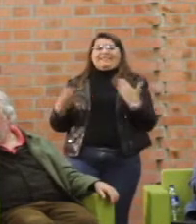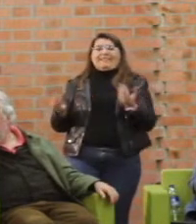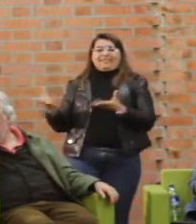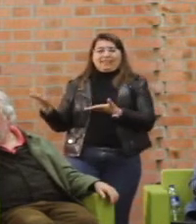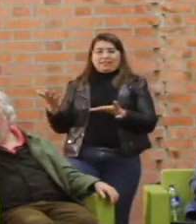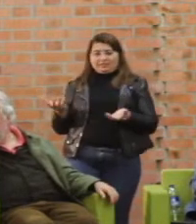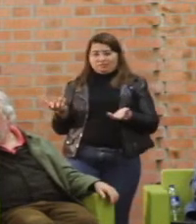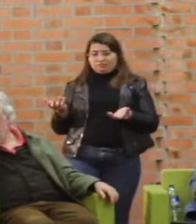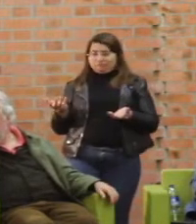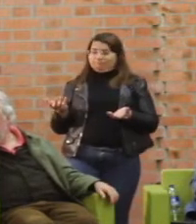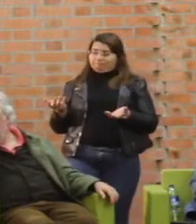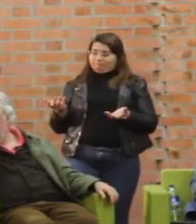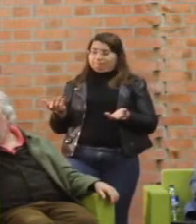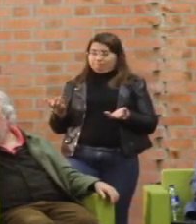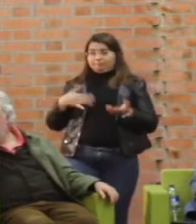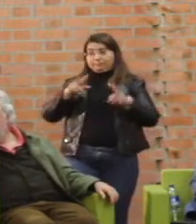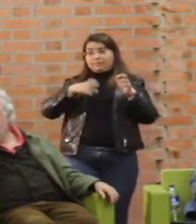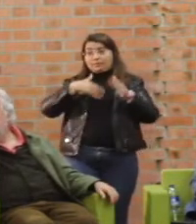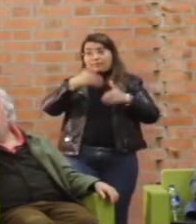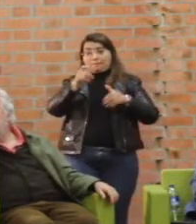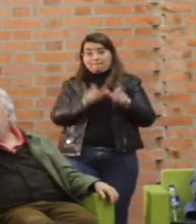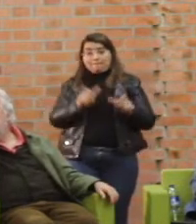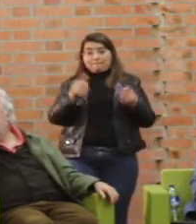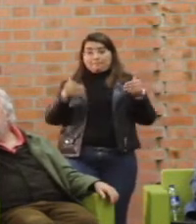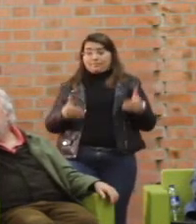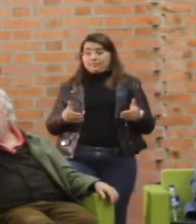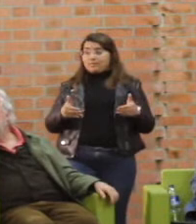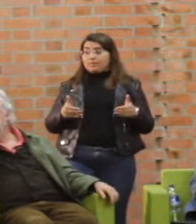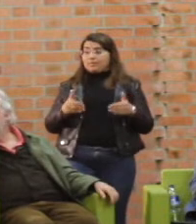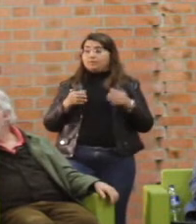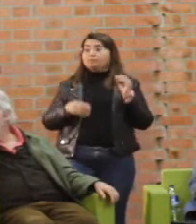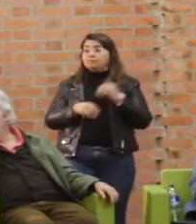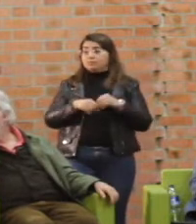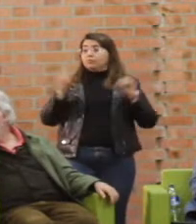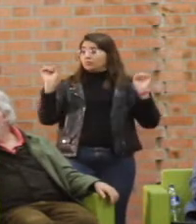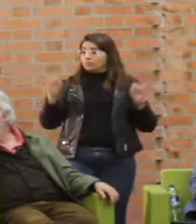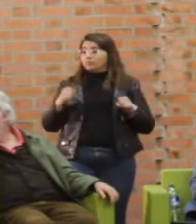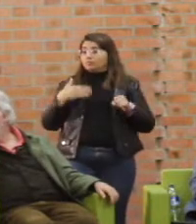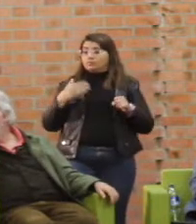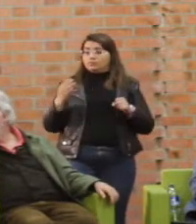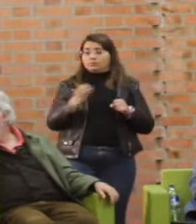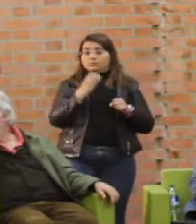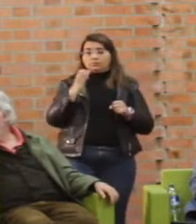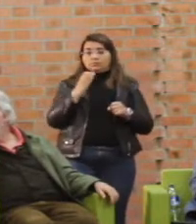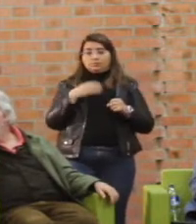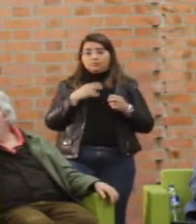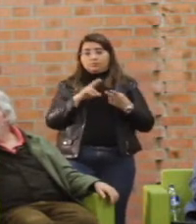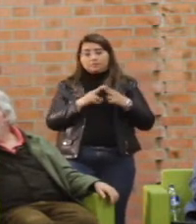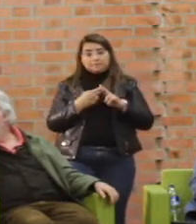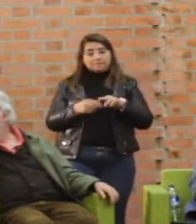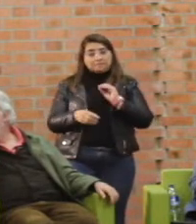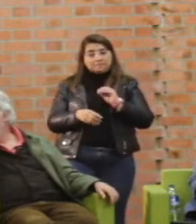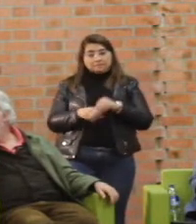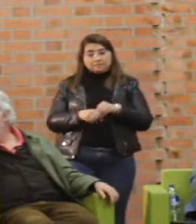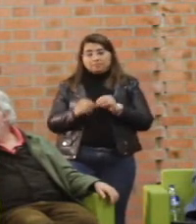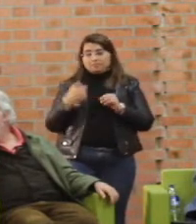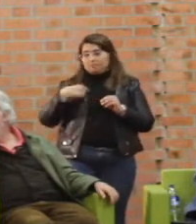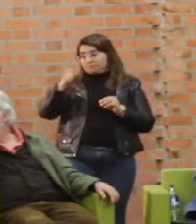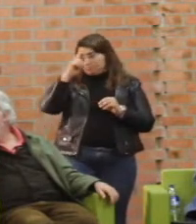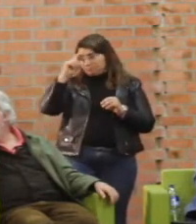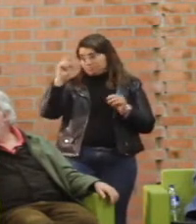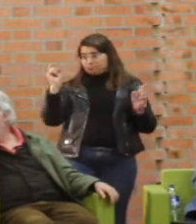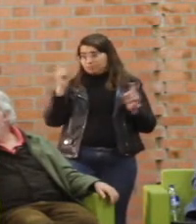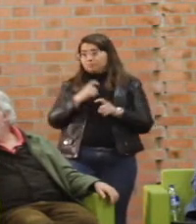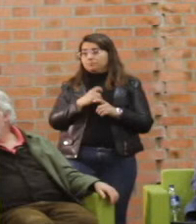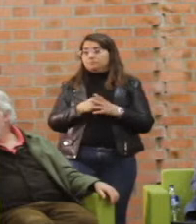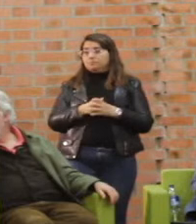pensamos específicamente en discapacidad hoy en día en Colombia hay miles de personas institucionalizadas en centros psiquiátricos